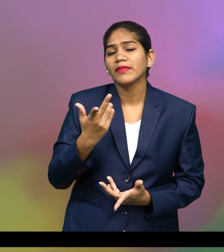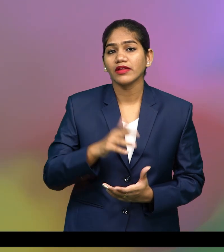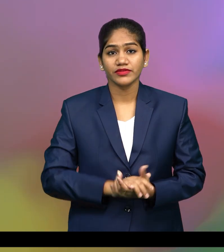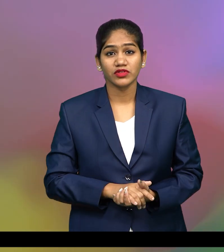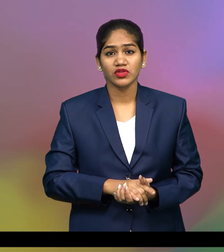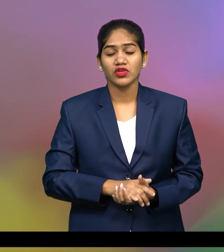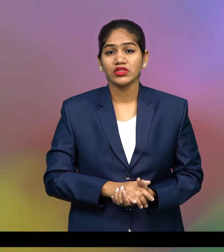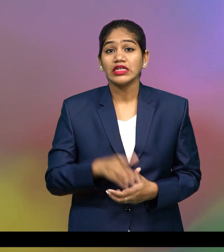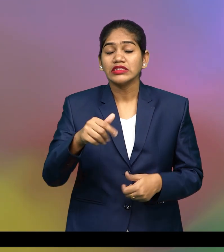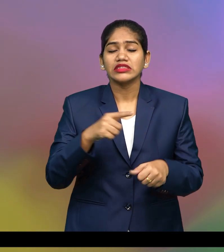తక్కువ లేదా